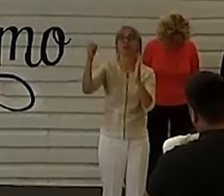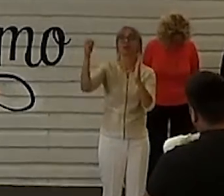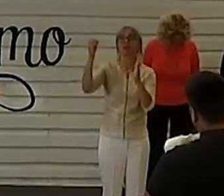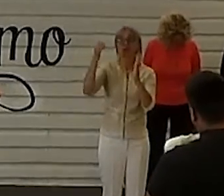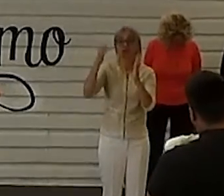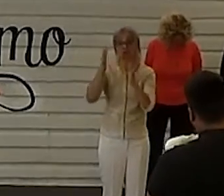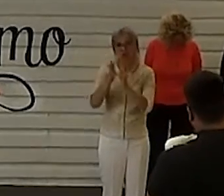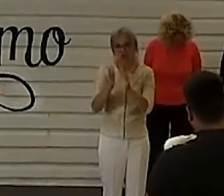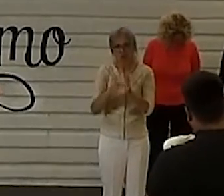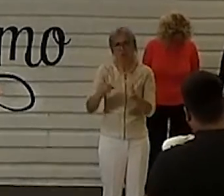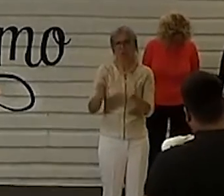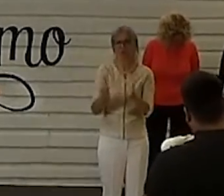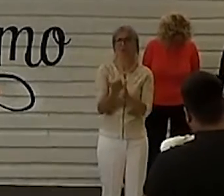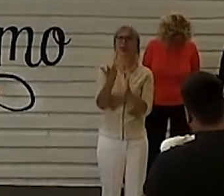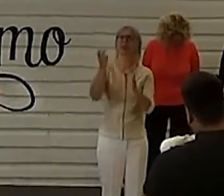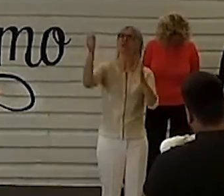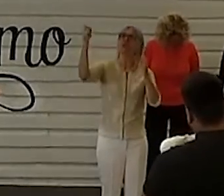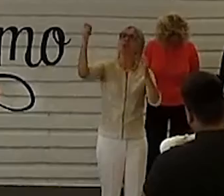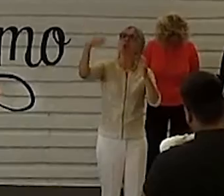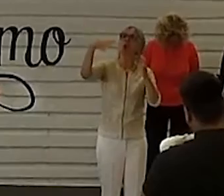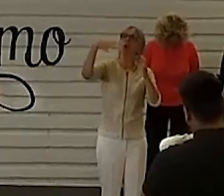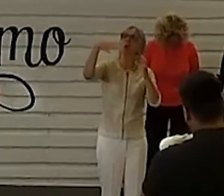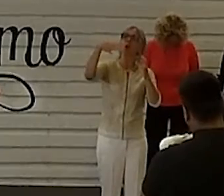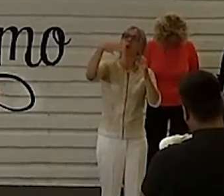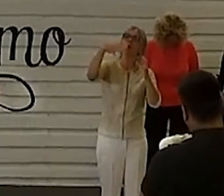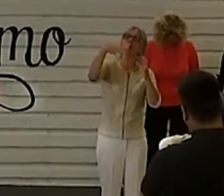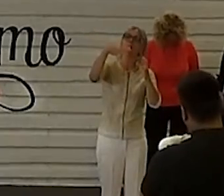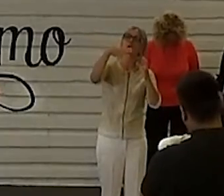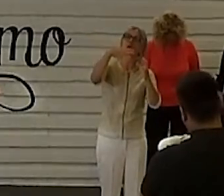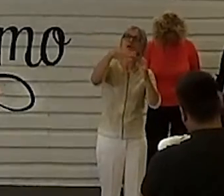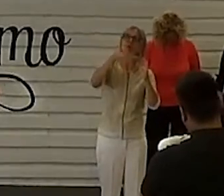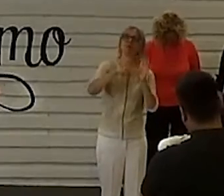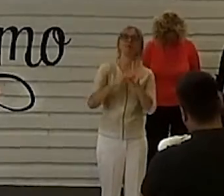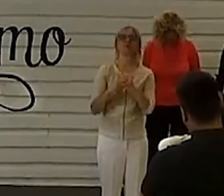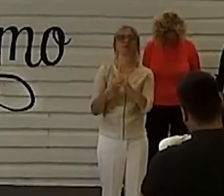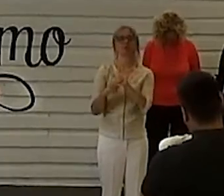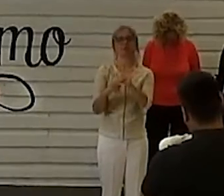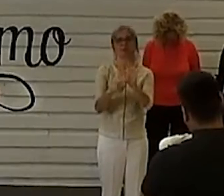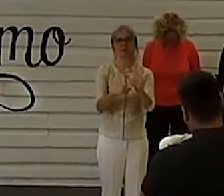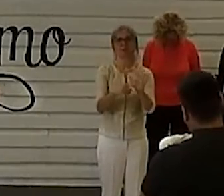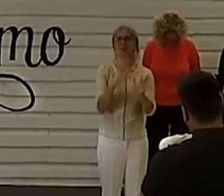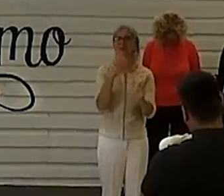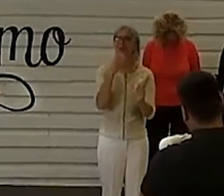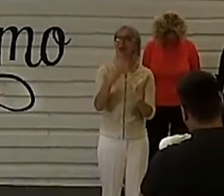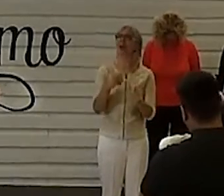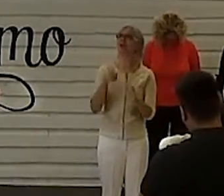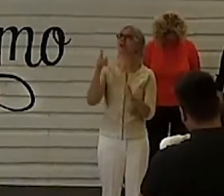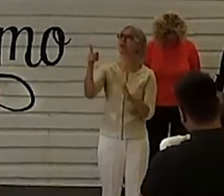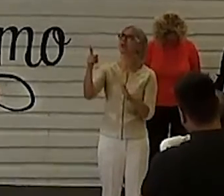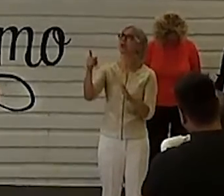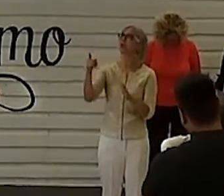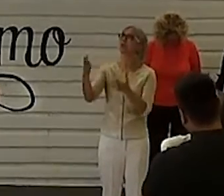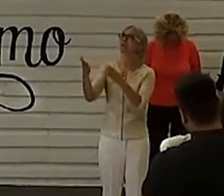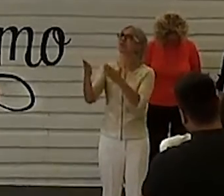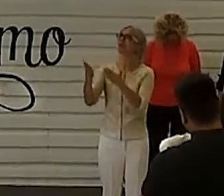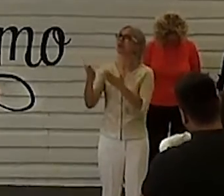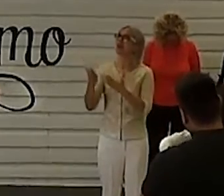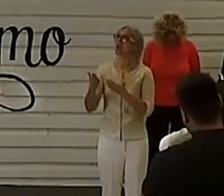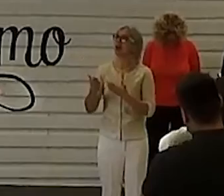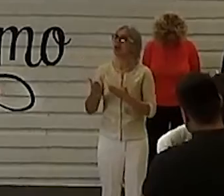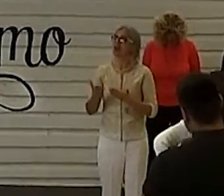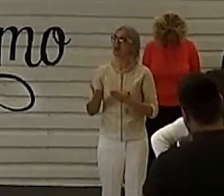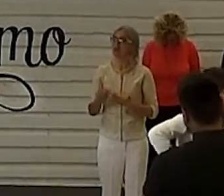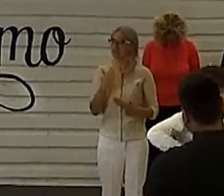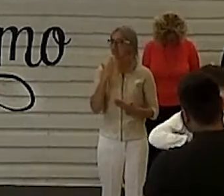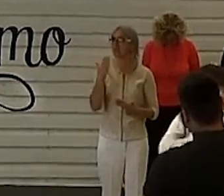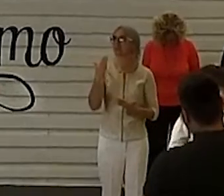Ti ringraziamo Signore, perché malgrado tutto, fin qui tu ci hai soccorso.